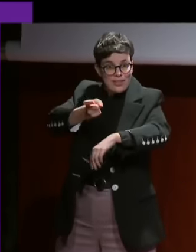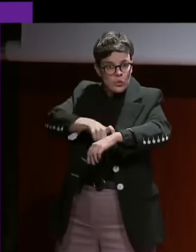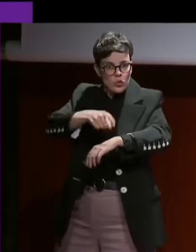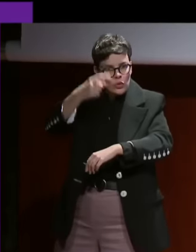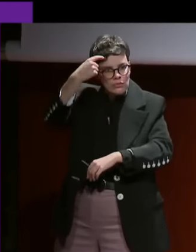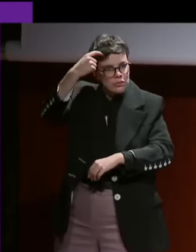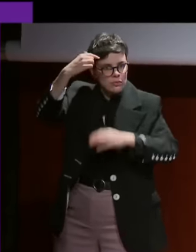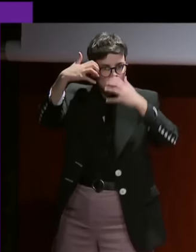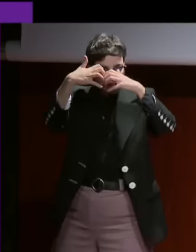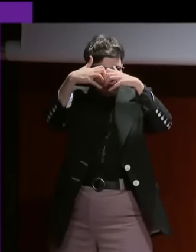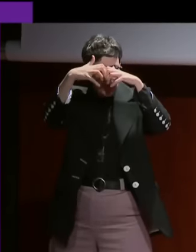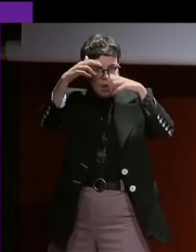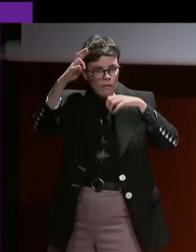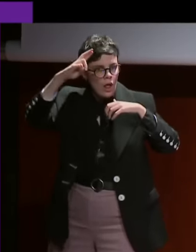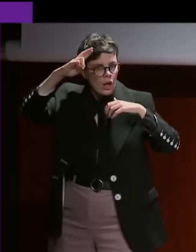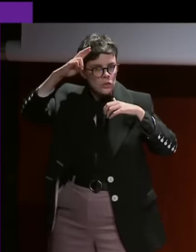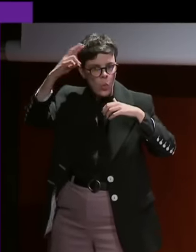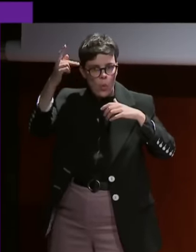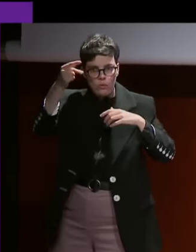y a une vérité,